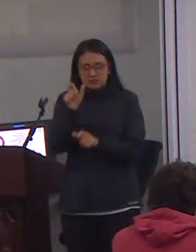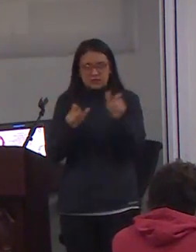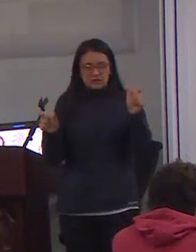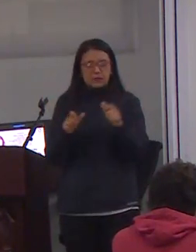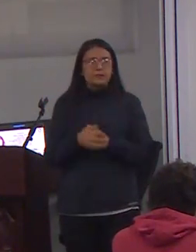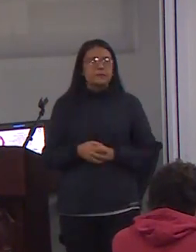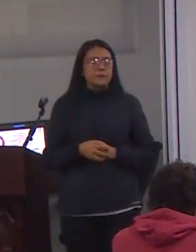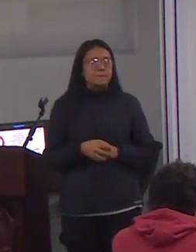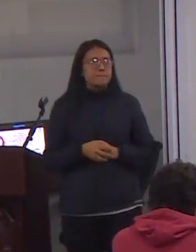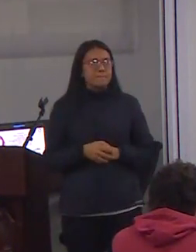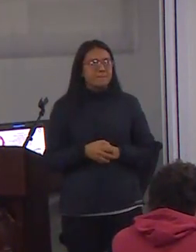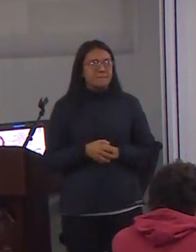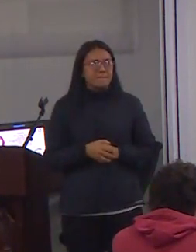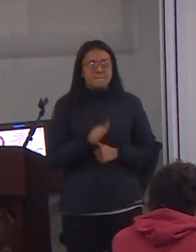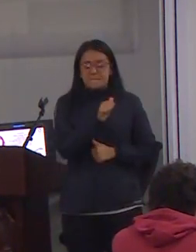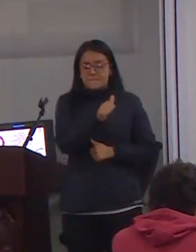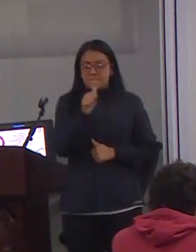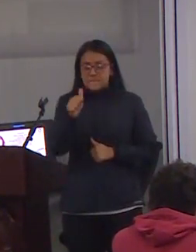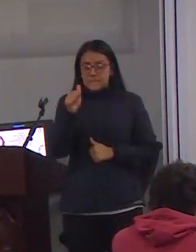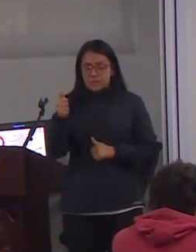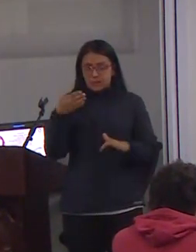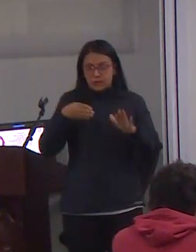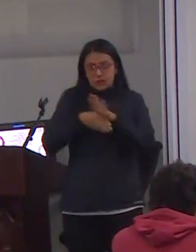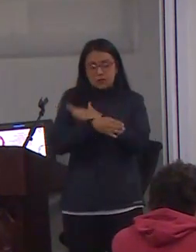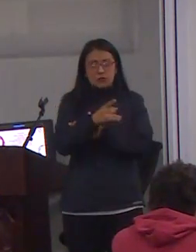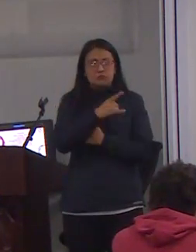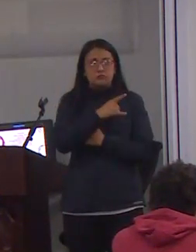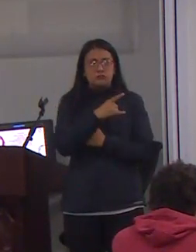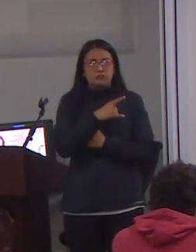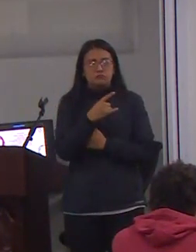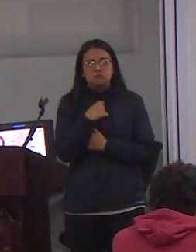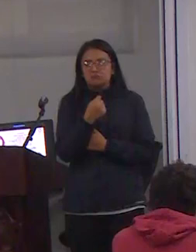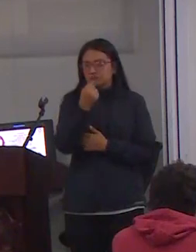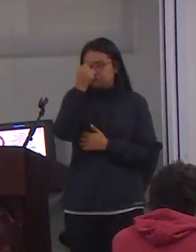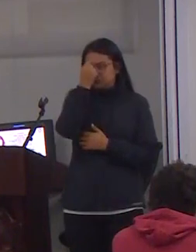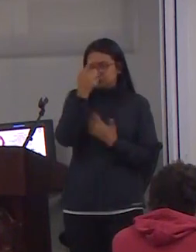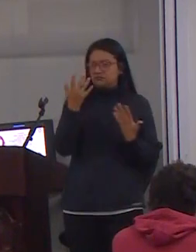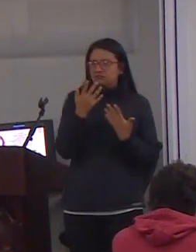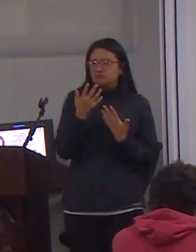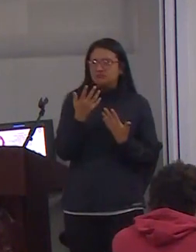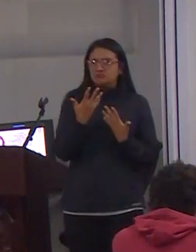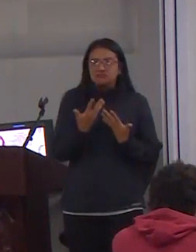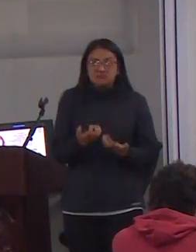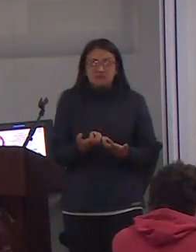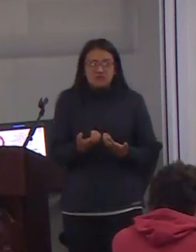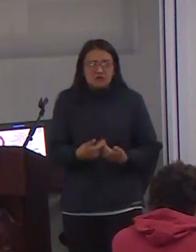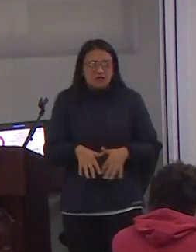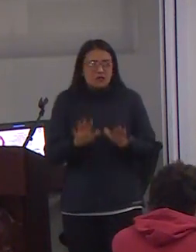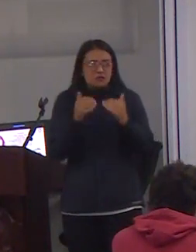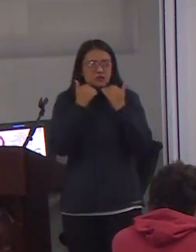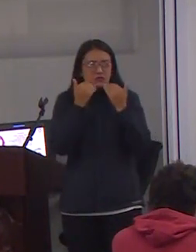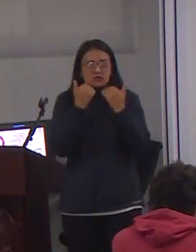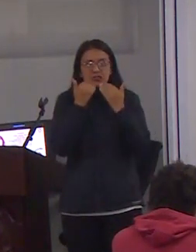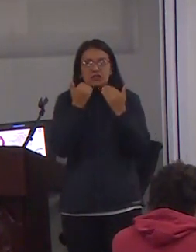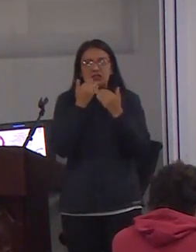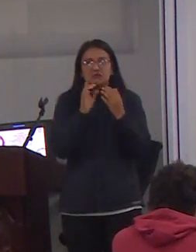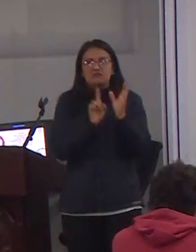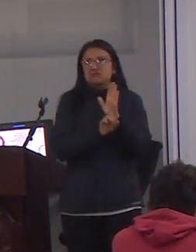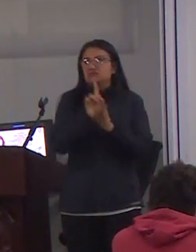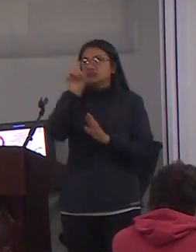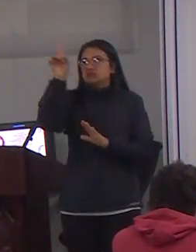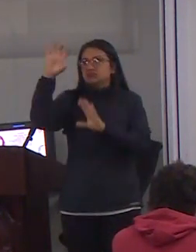los chicos pues pueden llegar entrando a la universidad pensando que quieren ser no sé astronautas